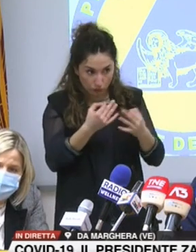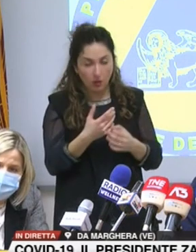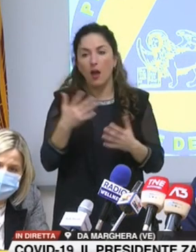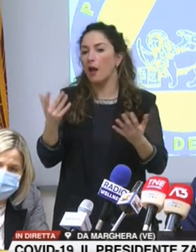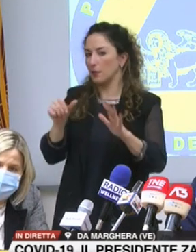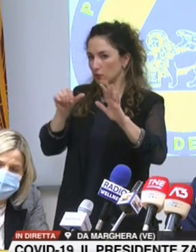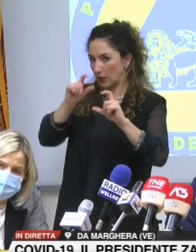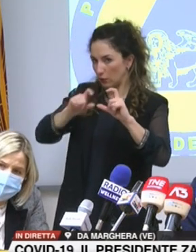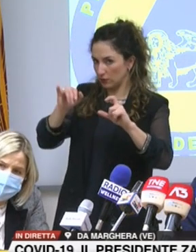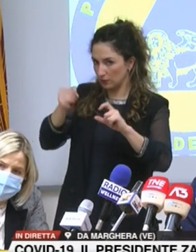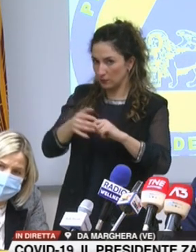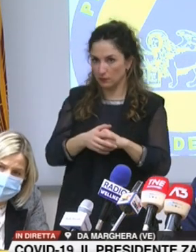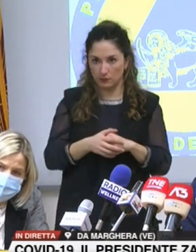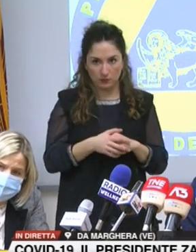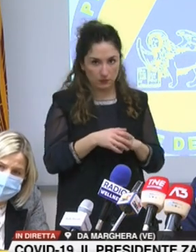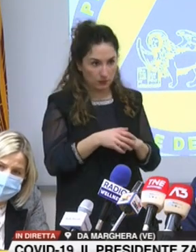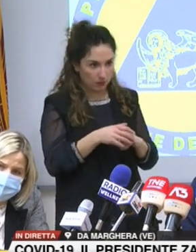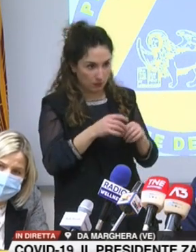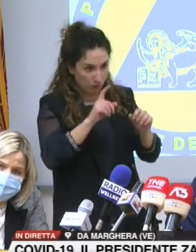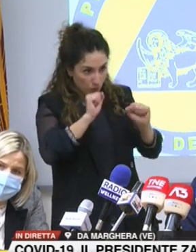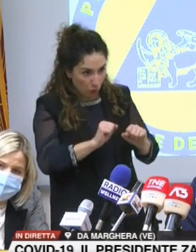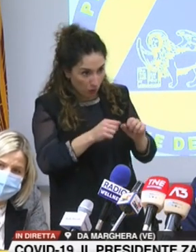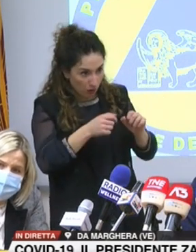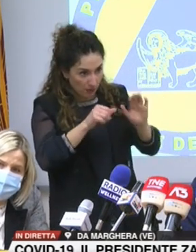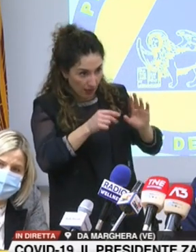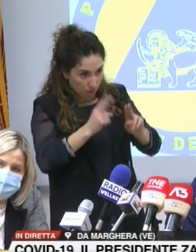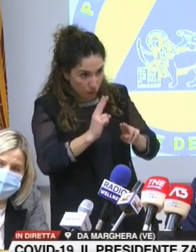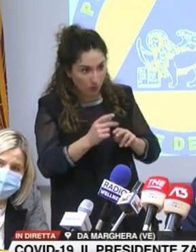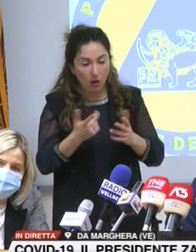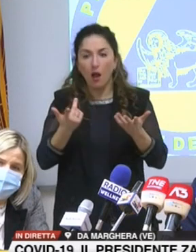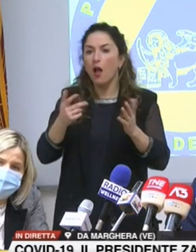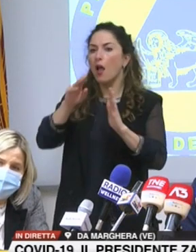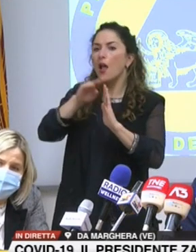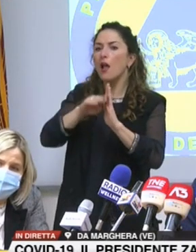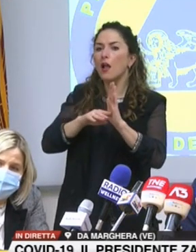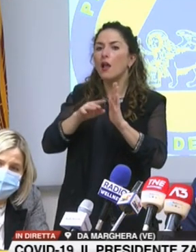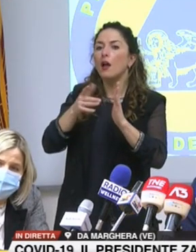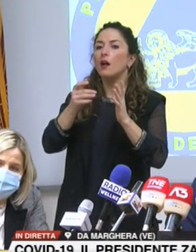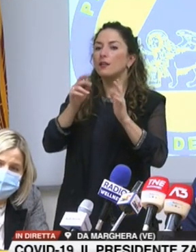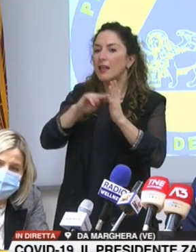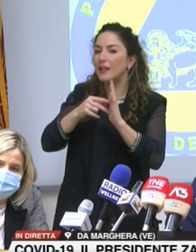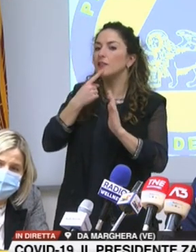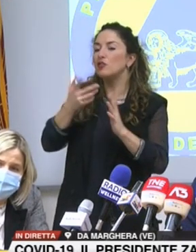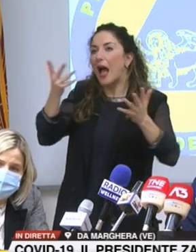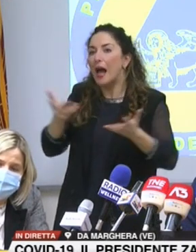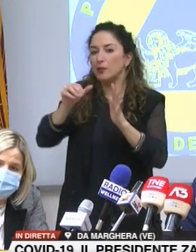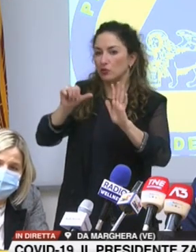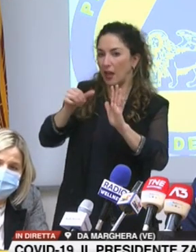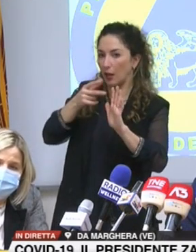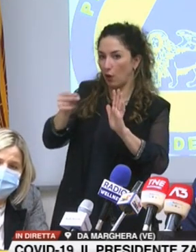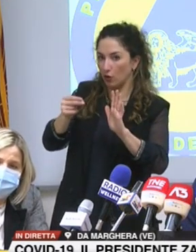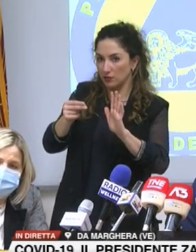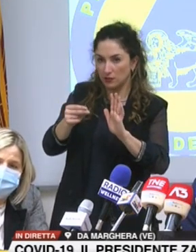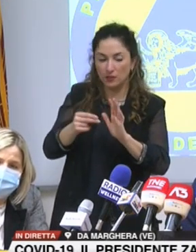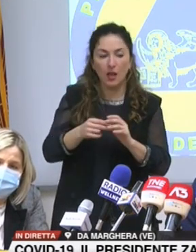sì. Cioè anche più di 6? Le indicazioni tecniche parlano di almeno 6 dosi. Ci sono casi in cui si è riuscito a trovare